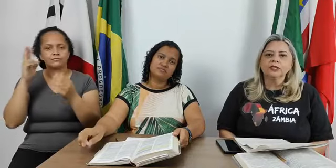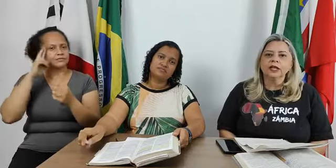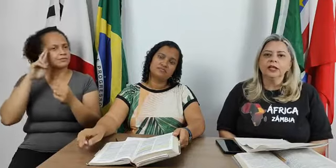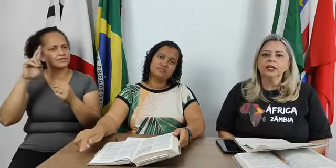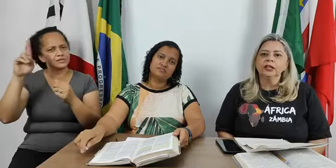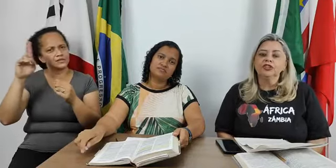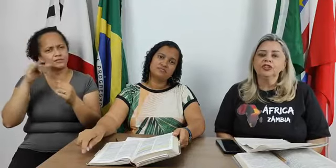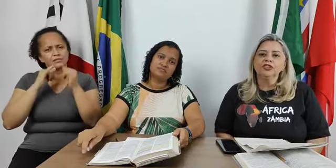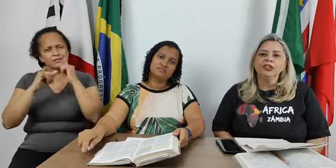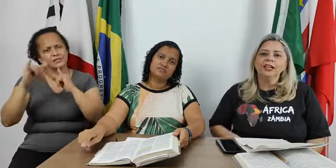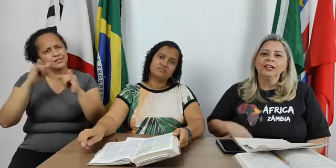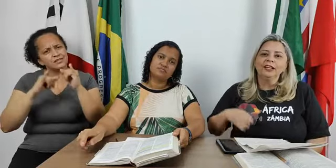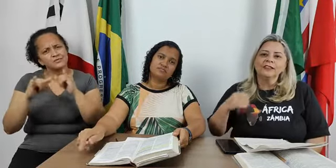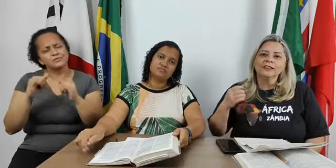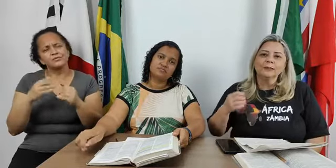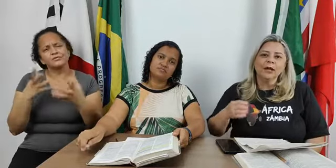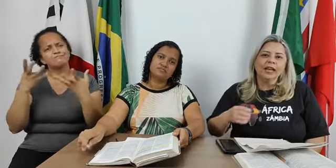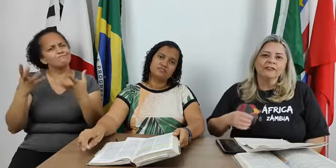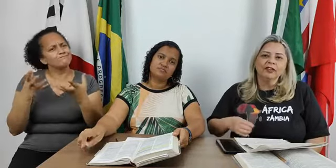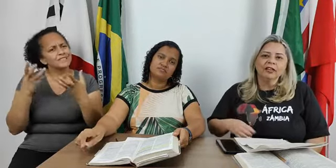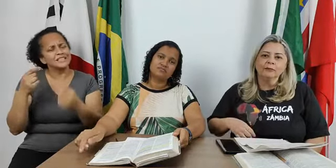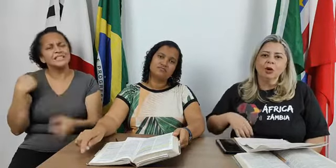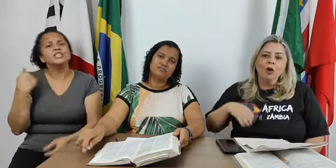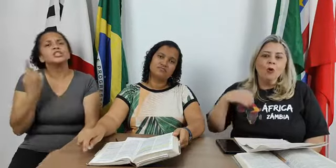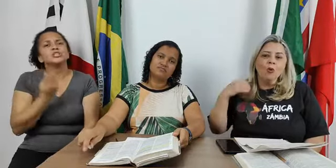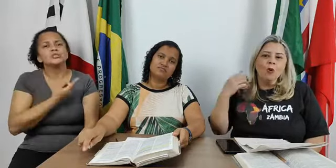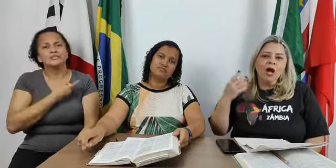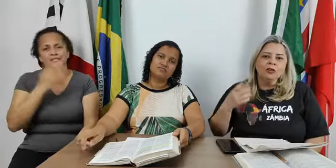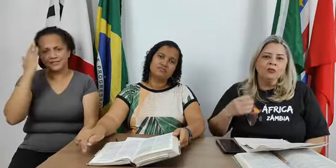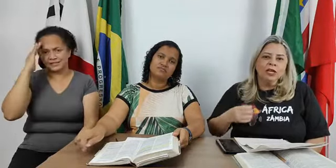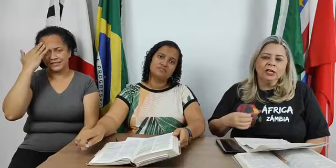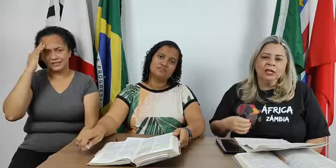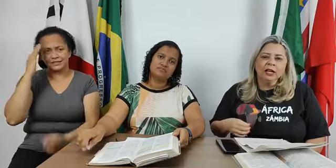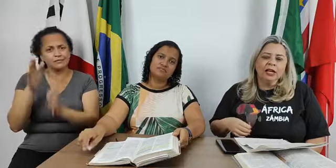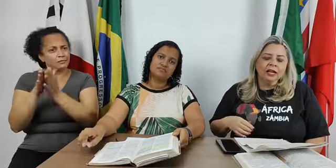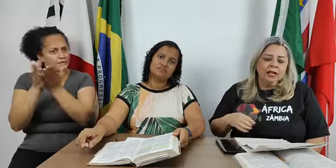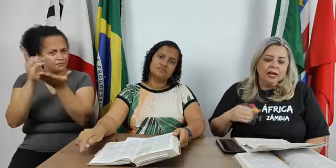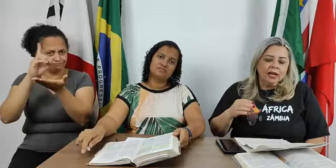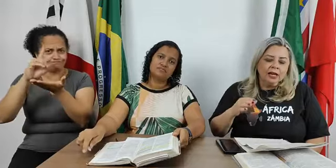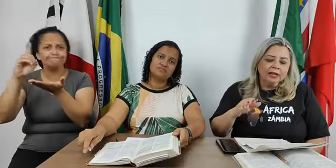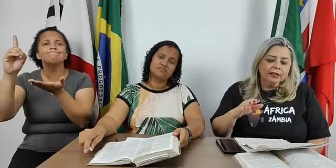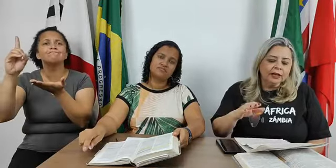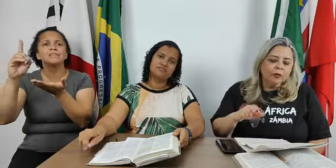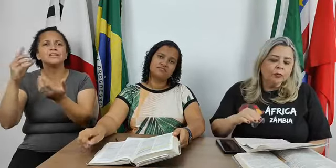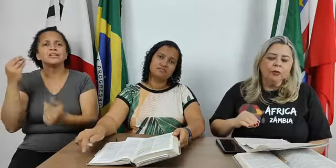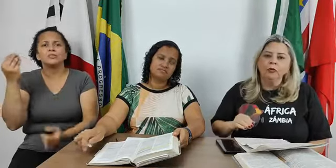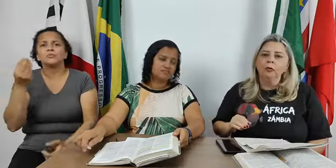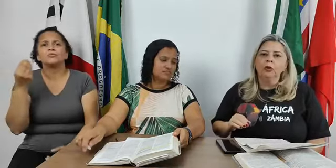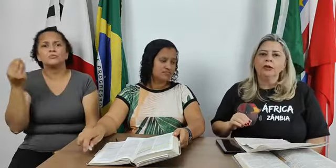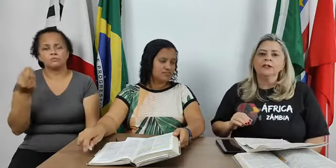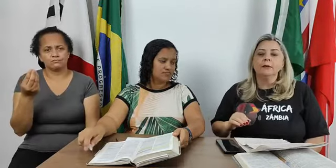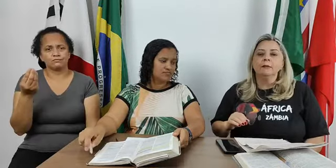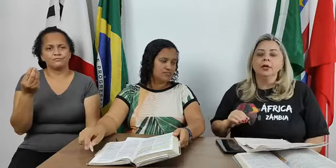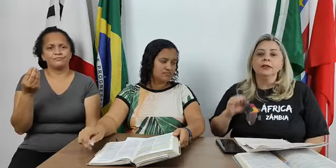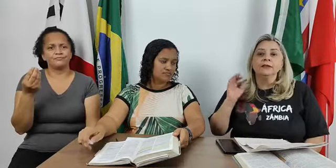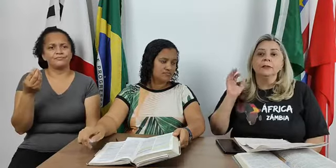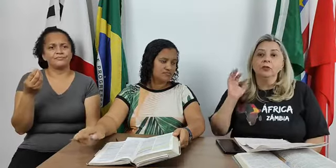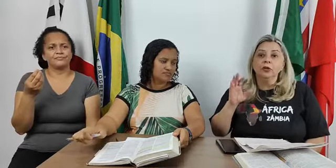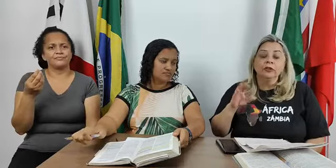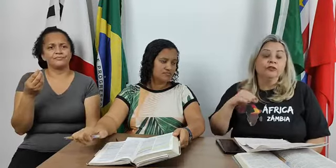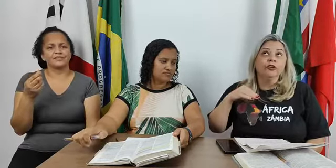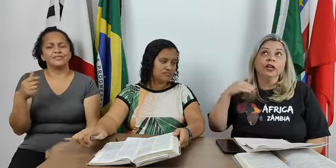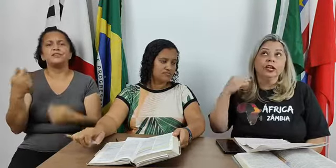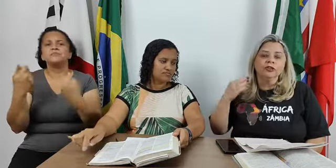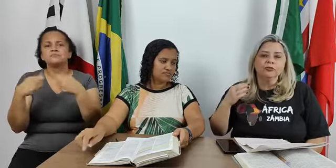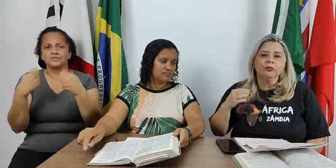Ele gostaria que a gente entendesse essa palavra, Rema. O quanto Ele entregou por esse